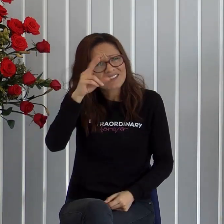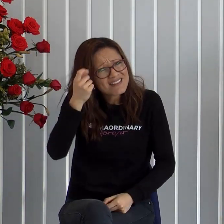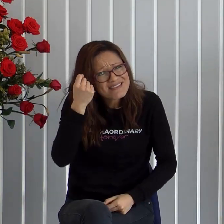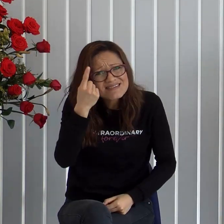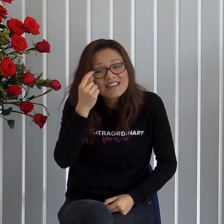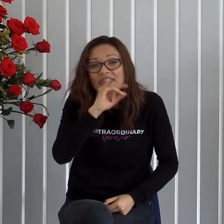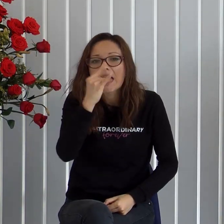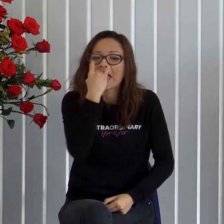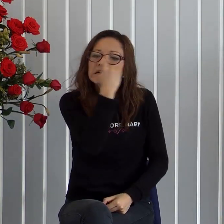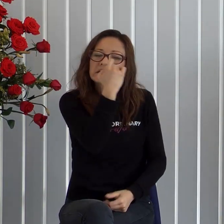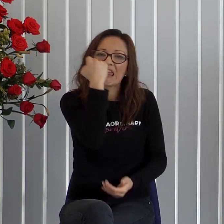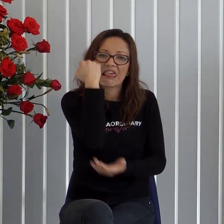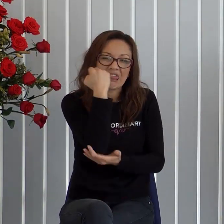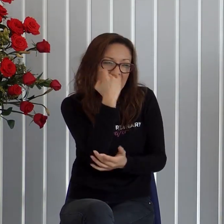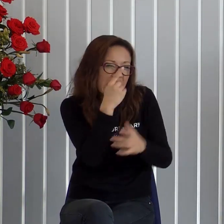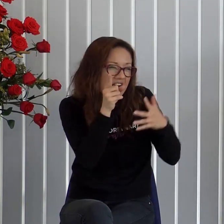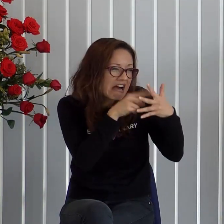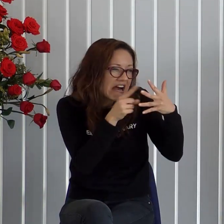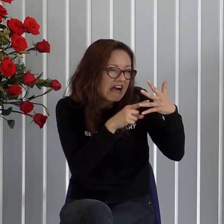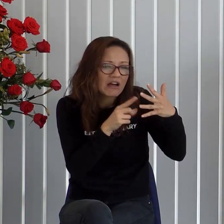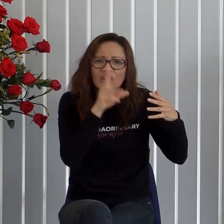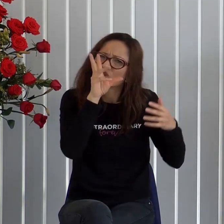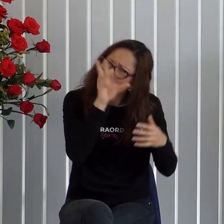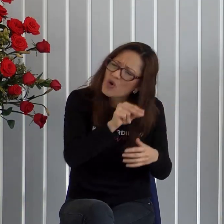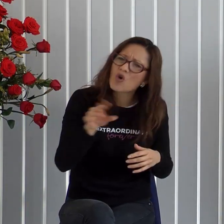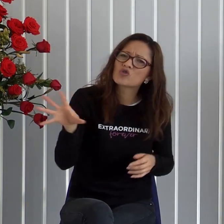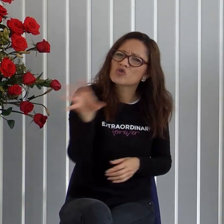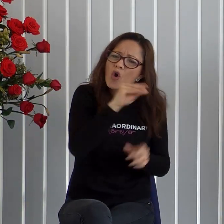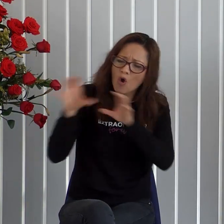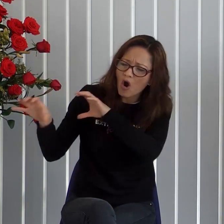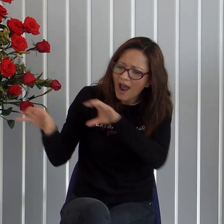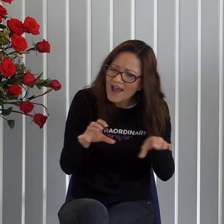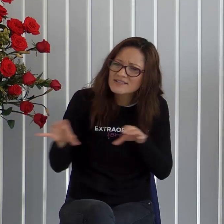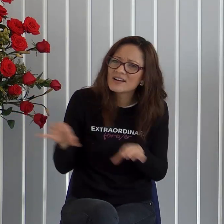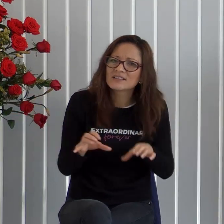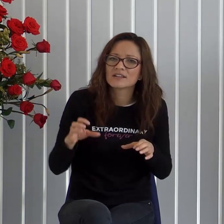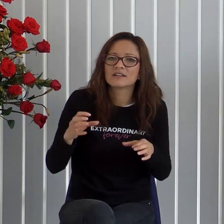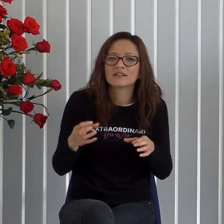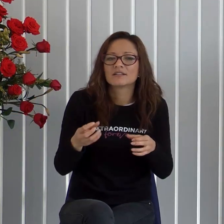interés mezquino detrás de la vida de fe, sino que todo lo hacemos